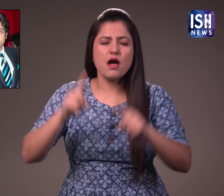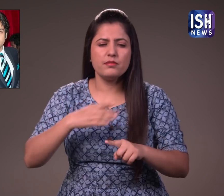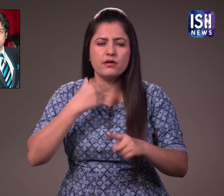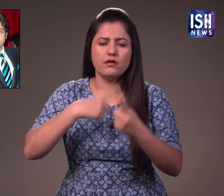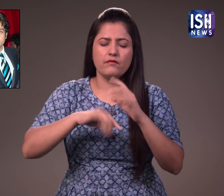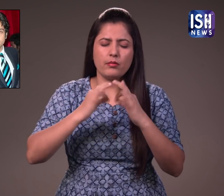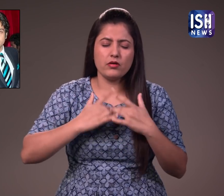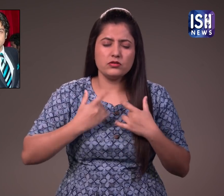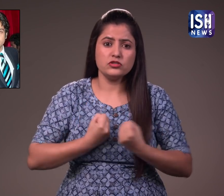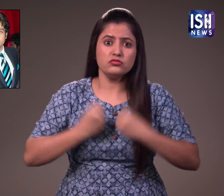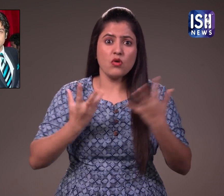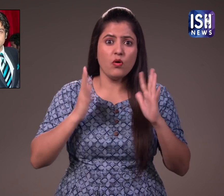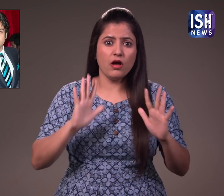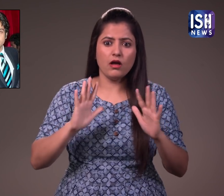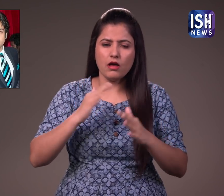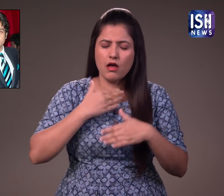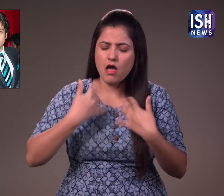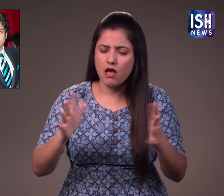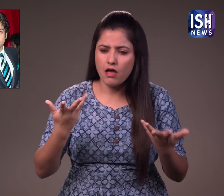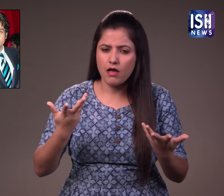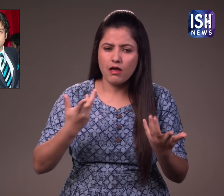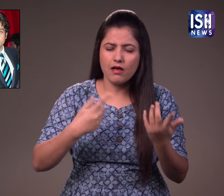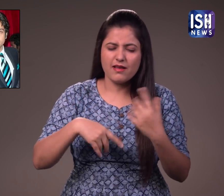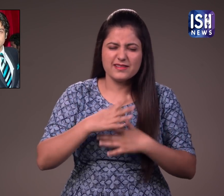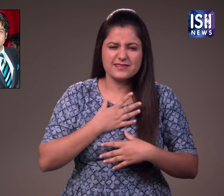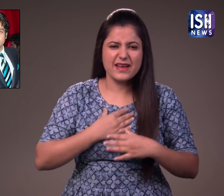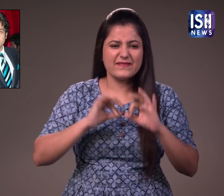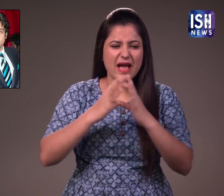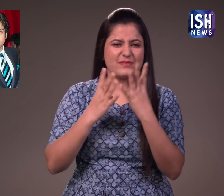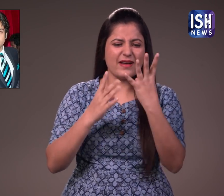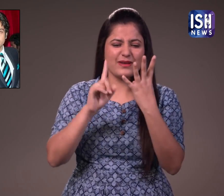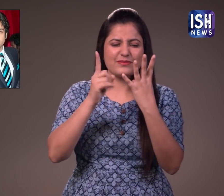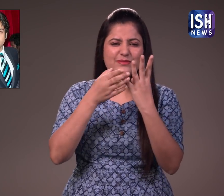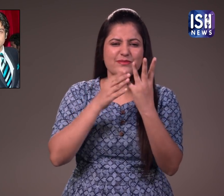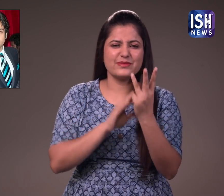अपने परिवार के 34 सदस्यों को खोने से परिवार बहुत दुखी हो गया